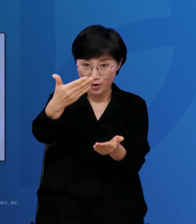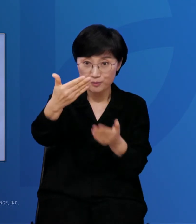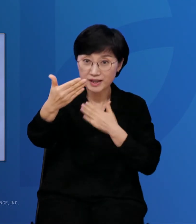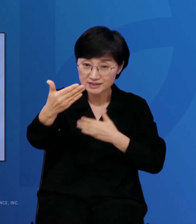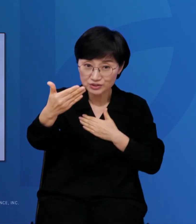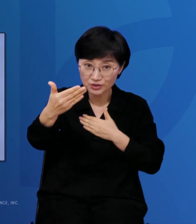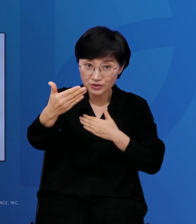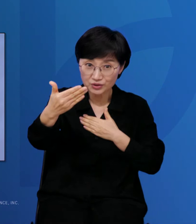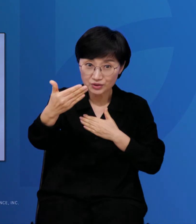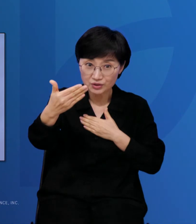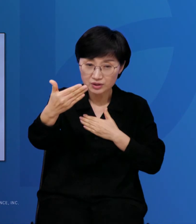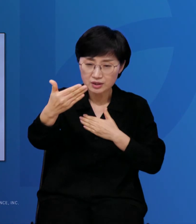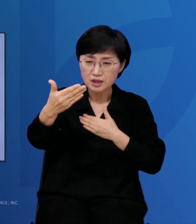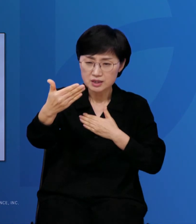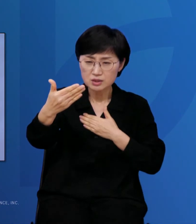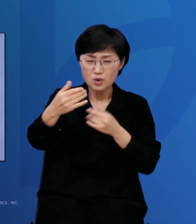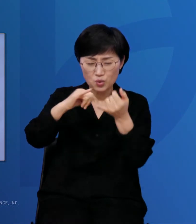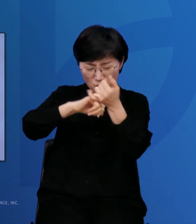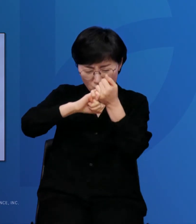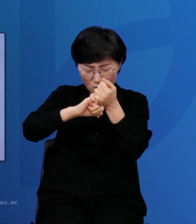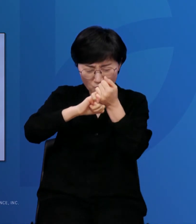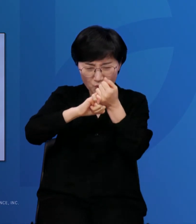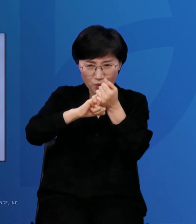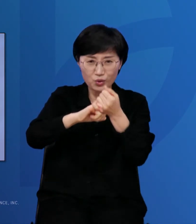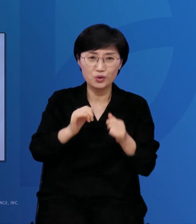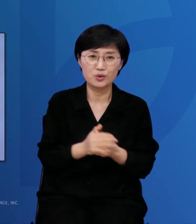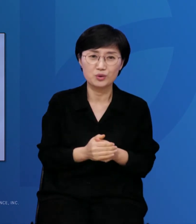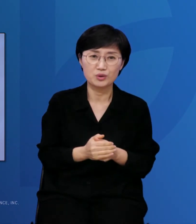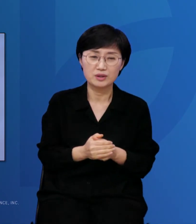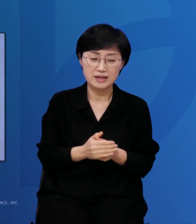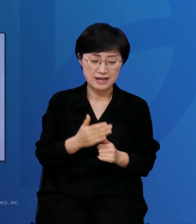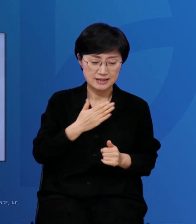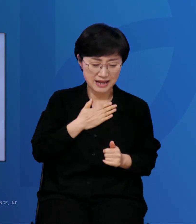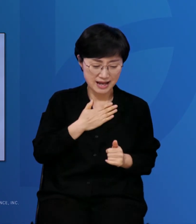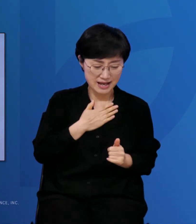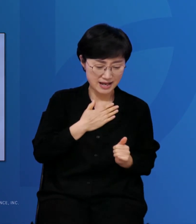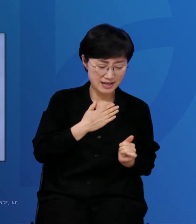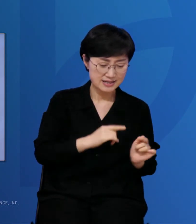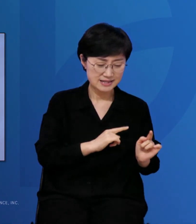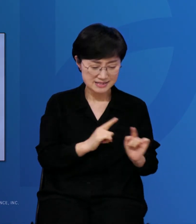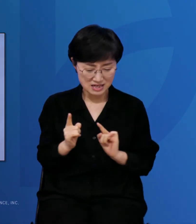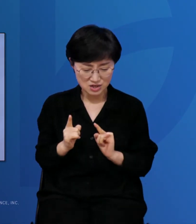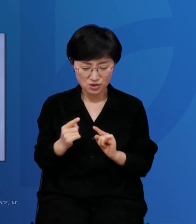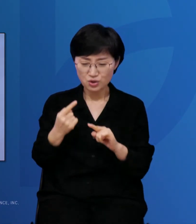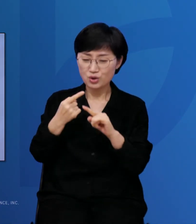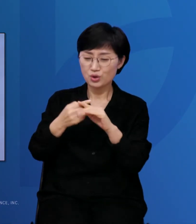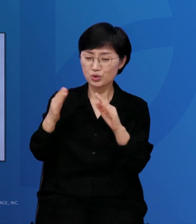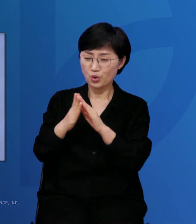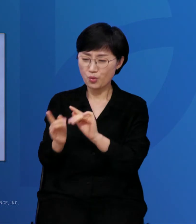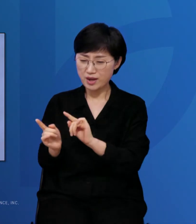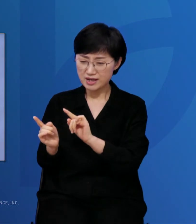무조건 이 기도에서 살리는 겁니다. 나를 살리고 교회를 살리고 현장을 살리고.